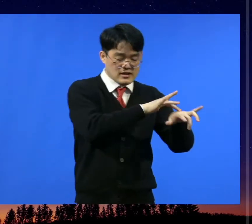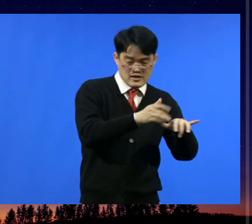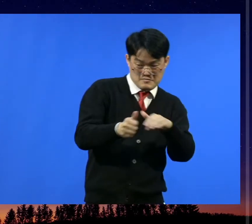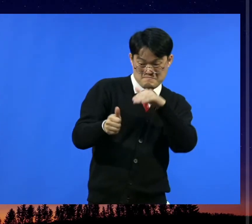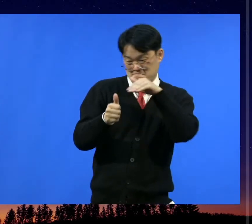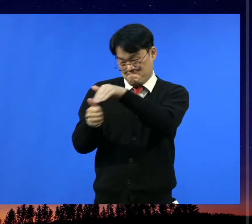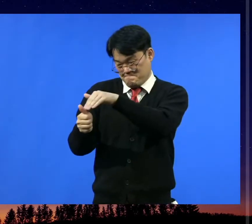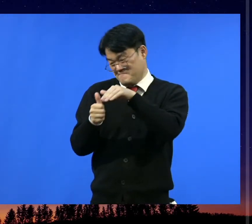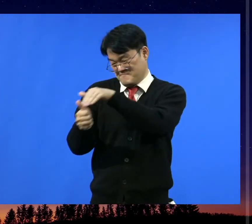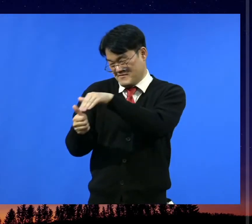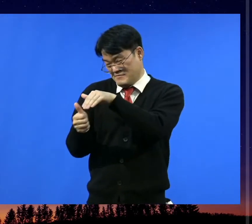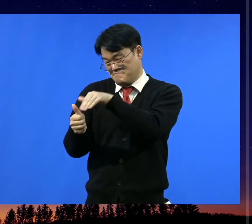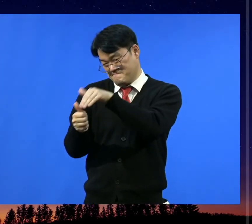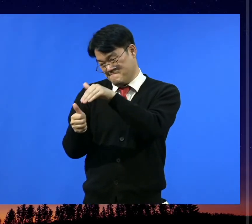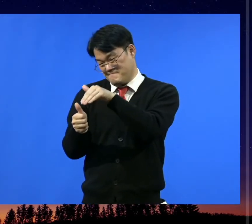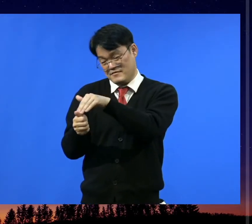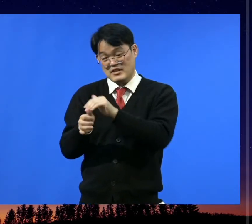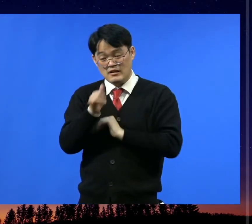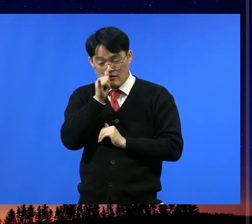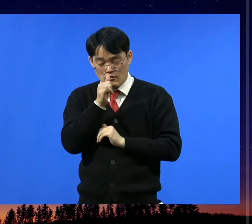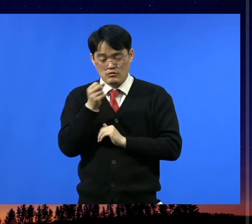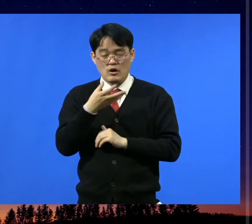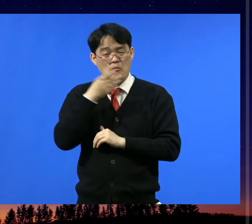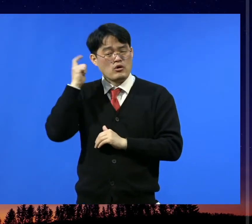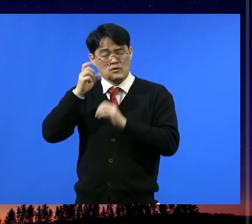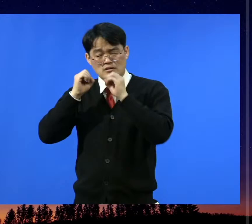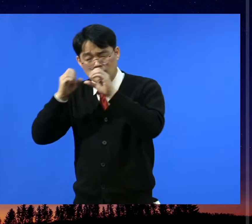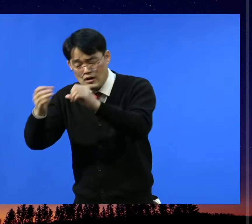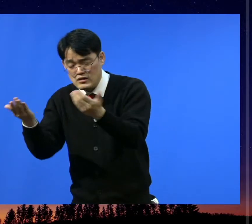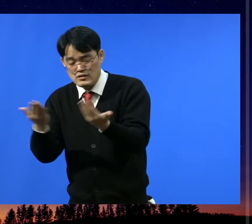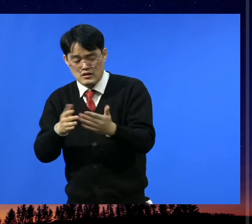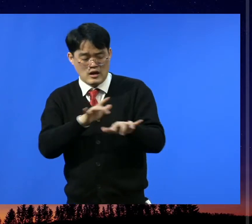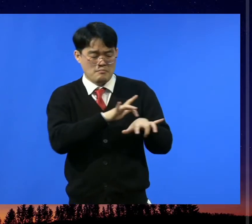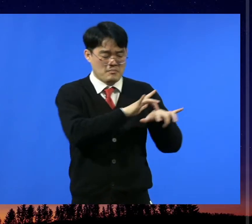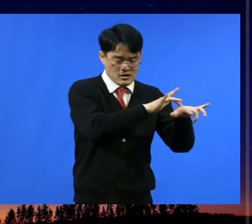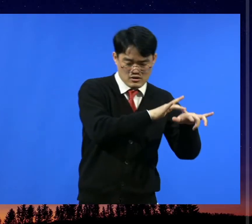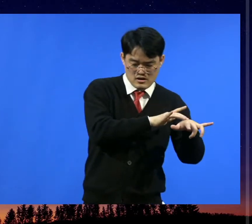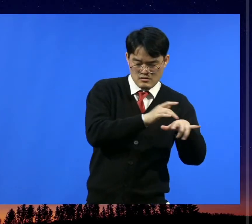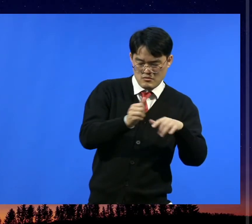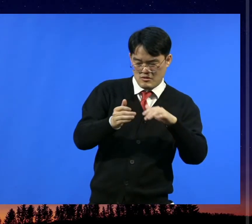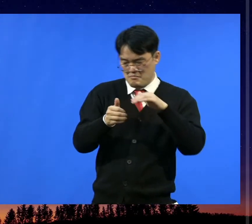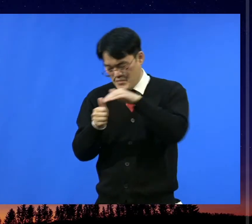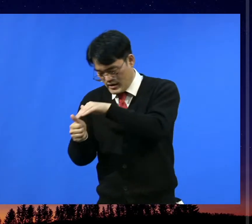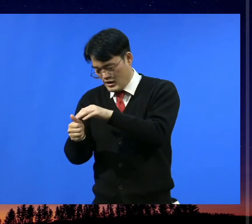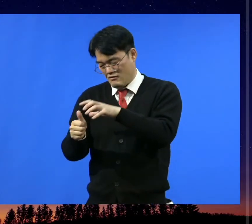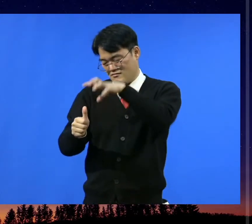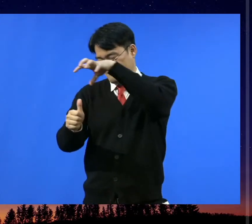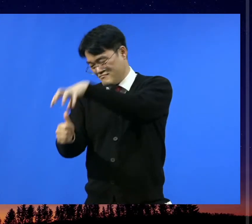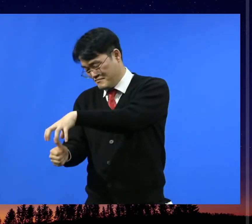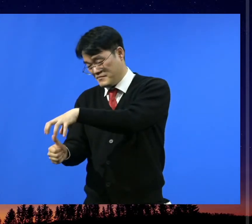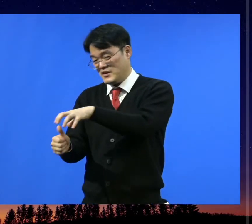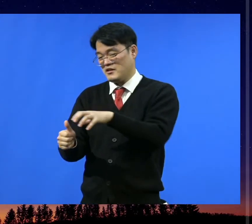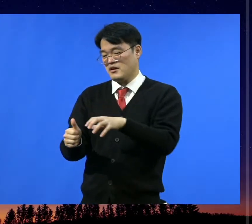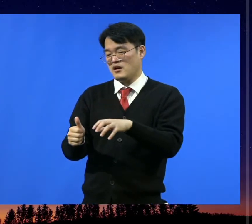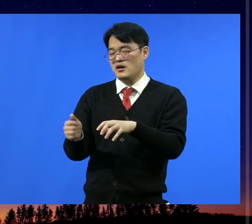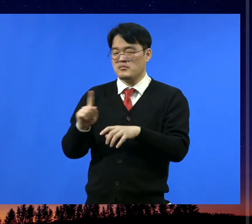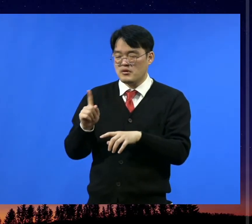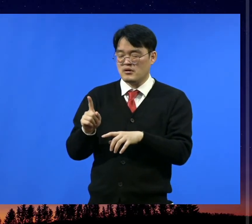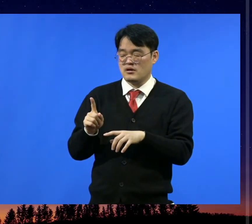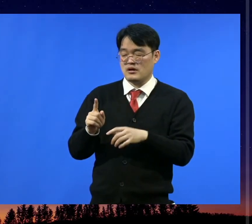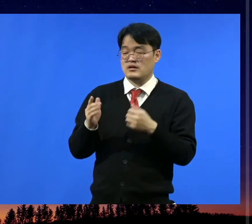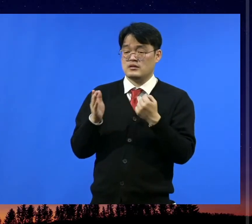있는 게 중요한 게 아니라 이 복음을 전가하는 일을 마귀가 자꾸 방해하고 있는 거예요. 그래서